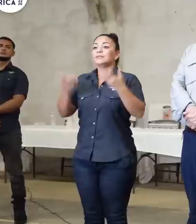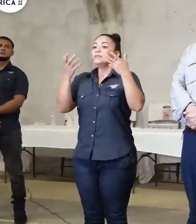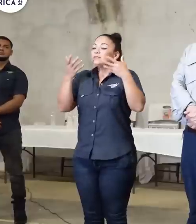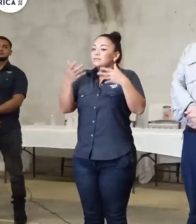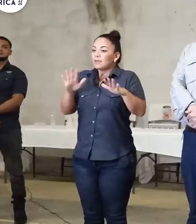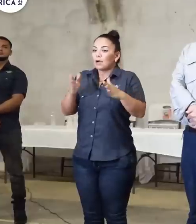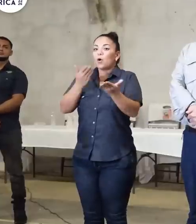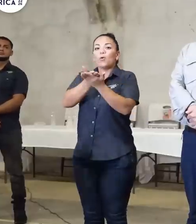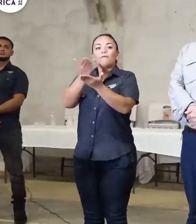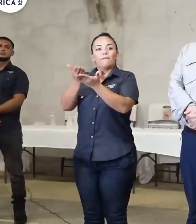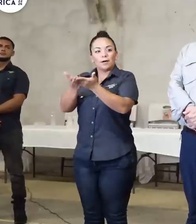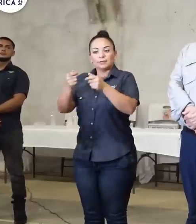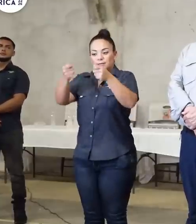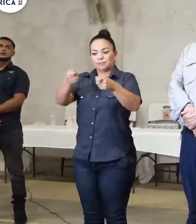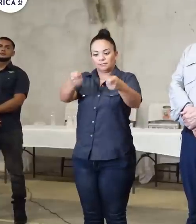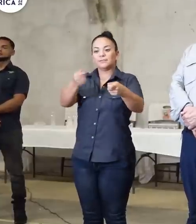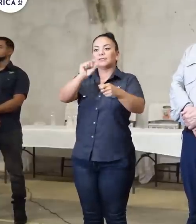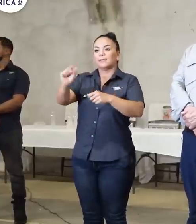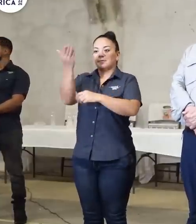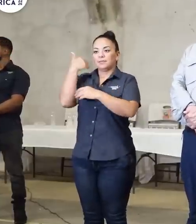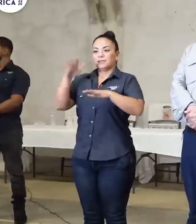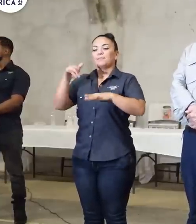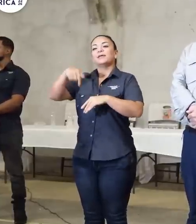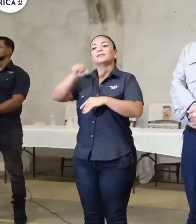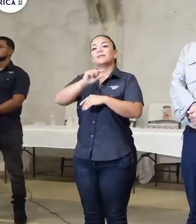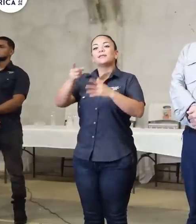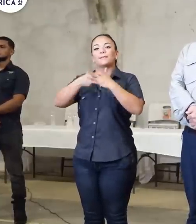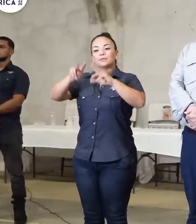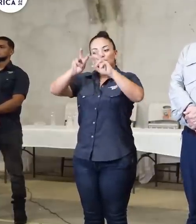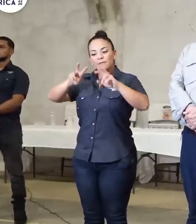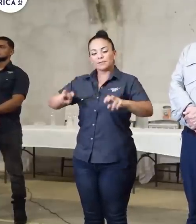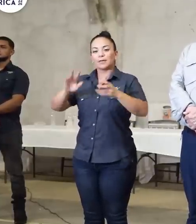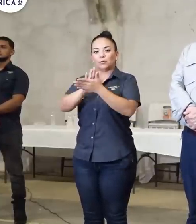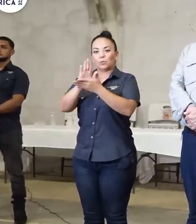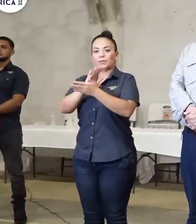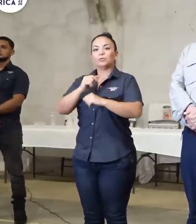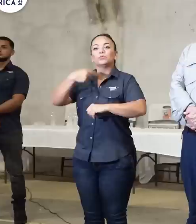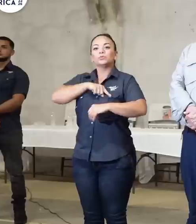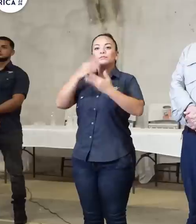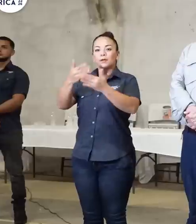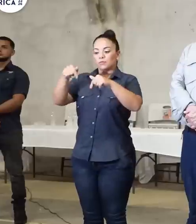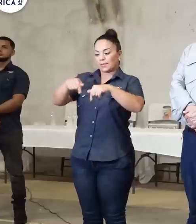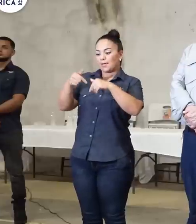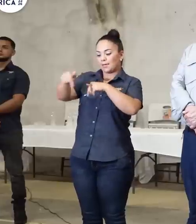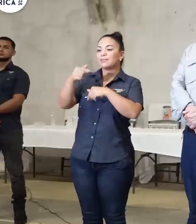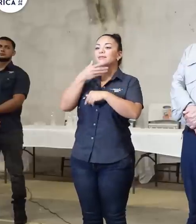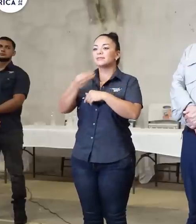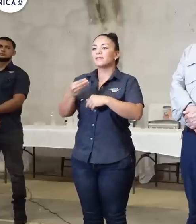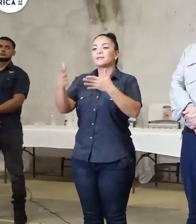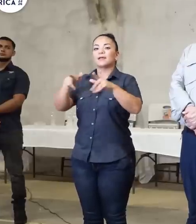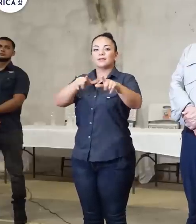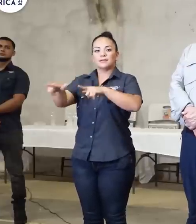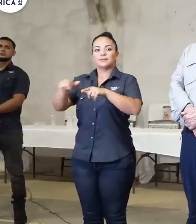las ofertas se entregaron la semana pasada y esta semana empezamos a revisarlas. Esperamos de aquí a diciembre tener